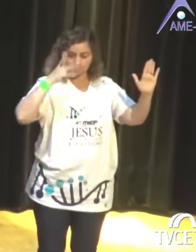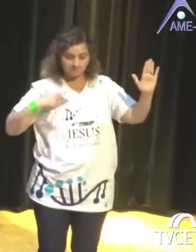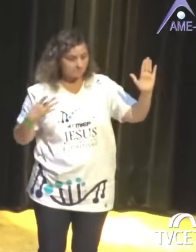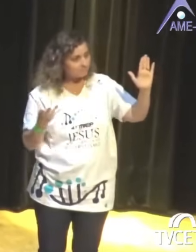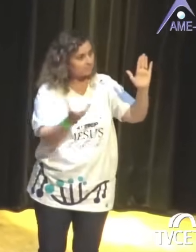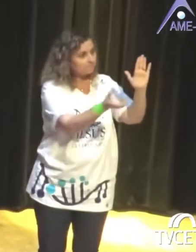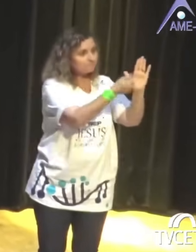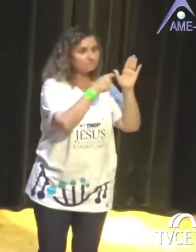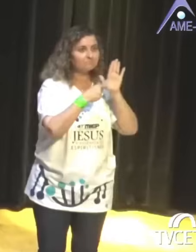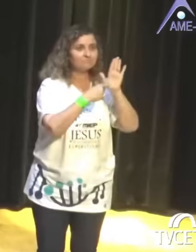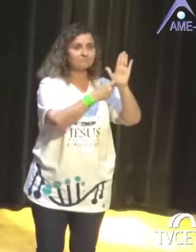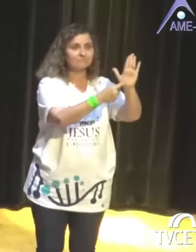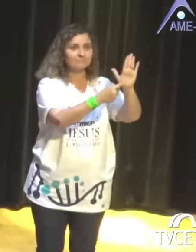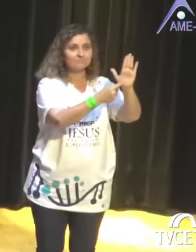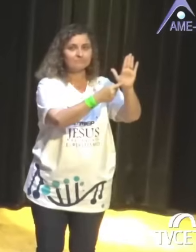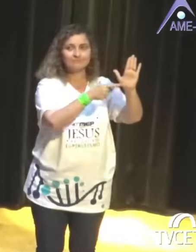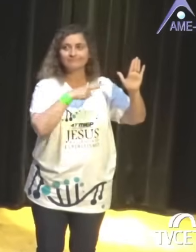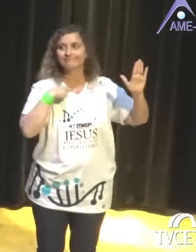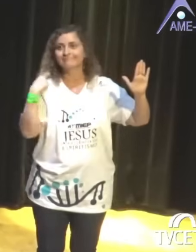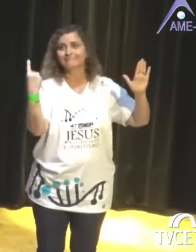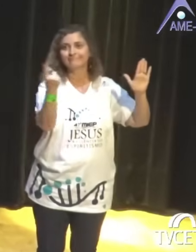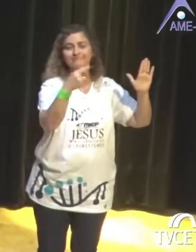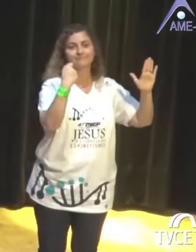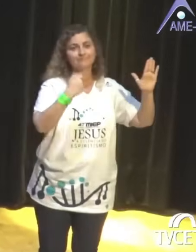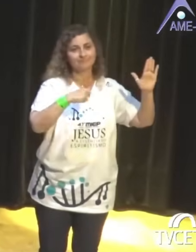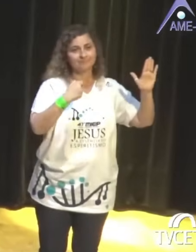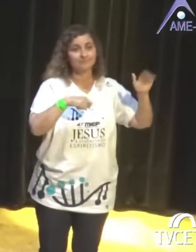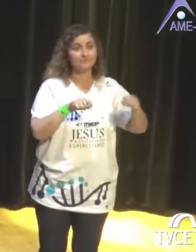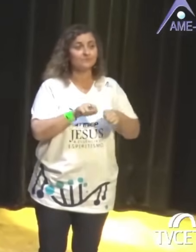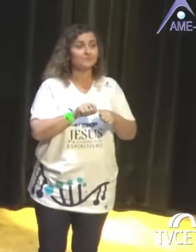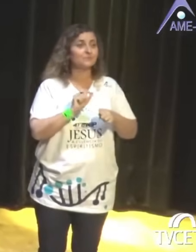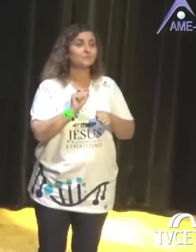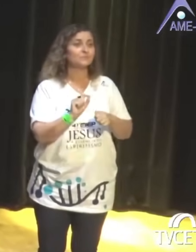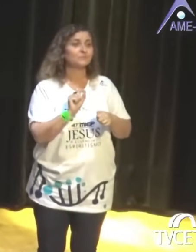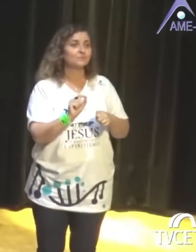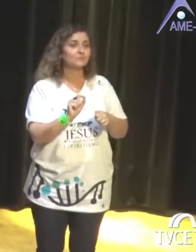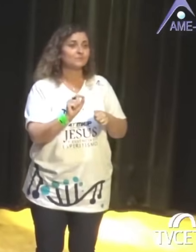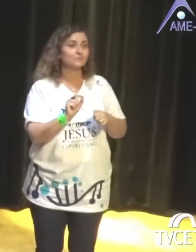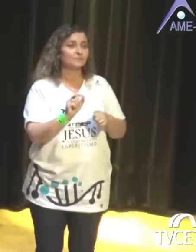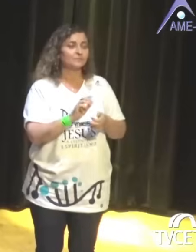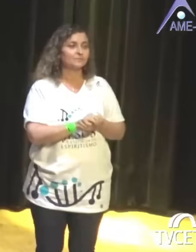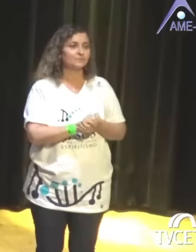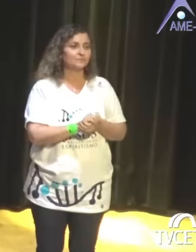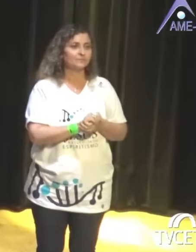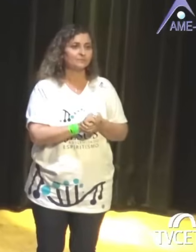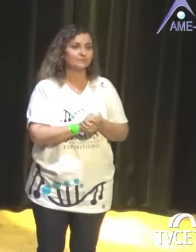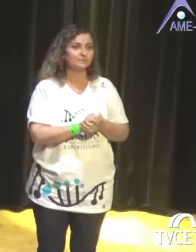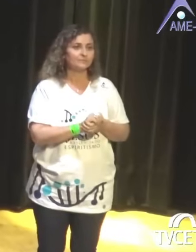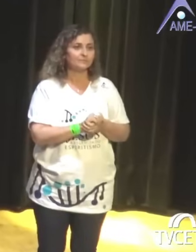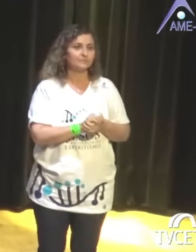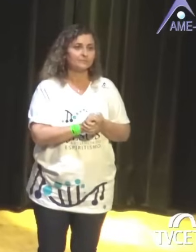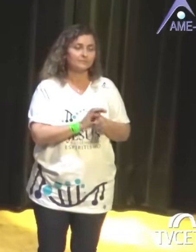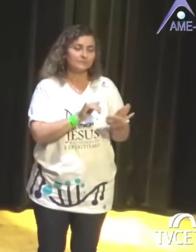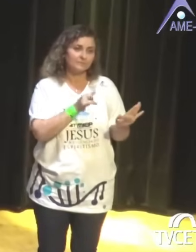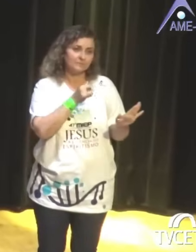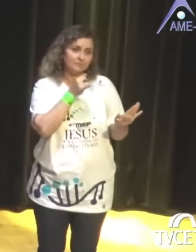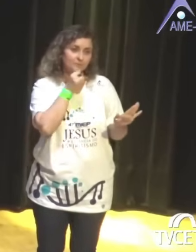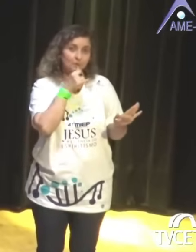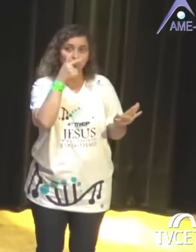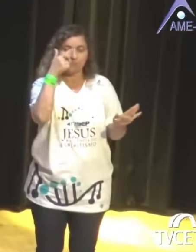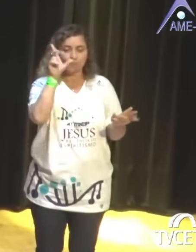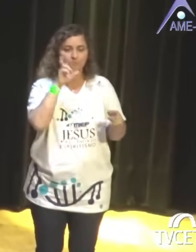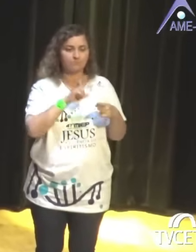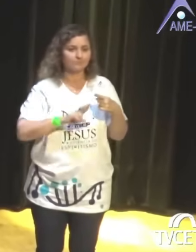resgatado aí nós vamos ter que fazer uma coisa aqui que para algumas religiões é heresia há